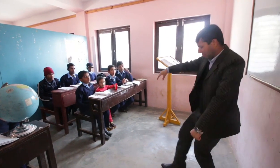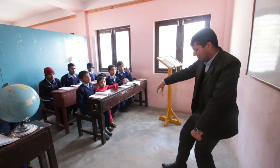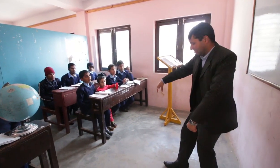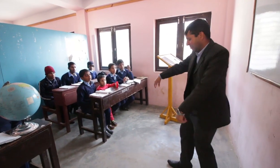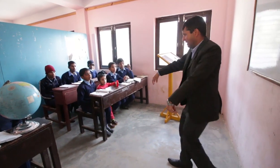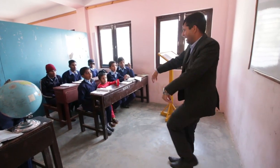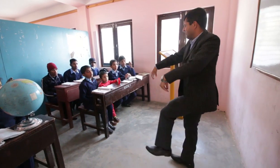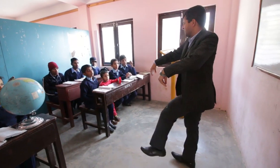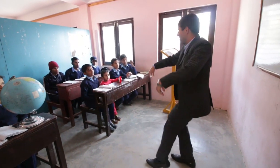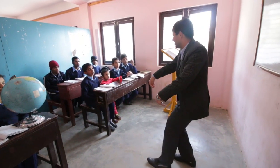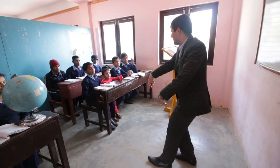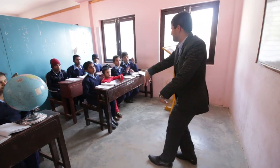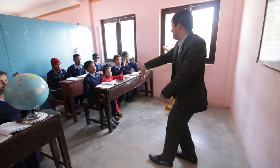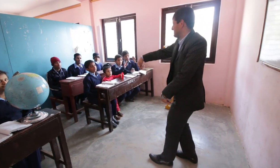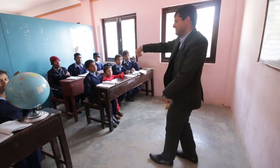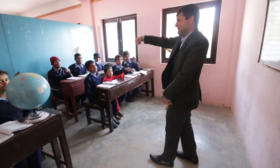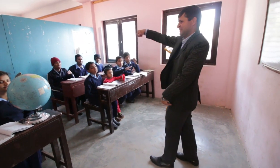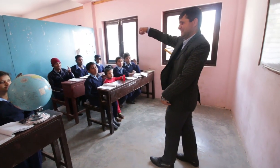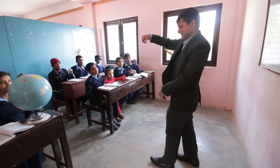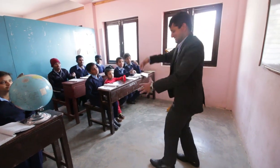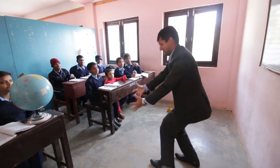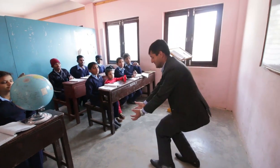100% छात्रवृत्तिमा पढाइन्छ।